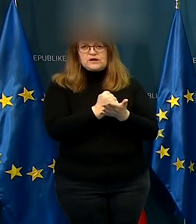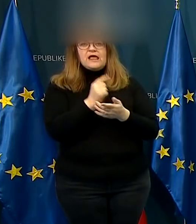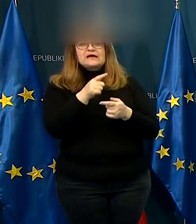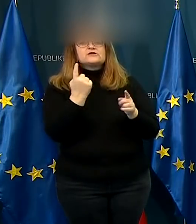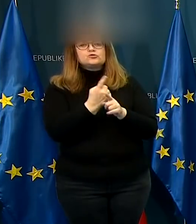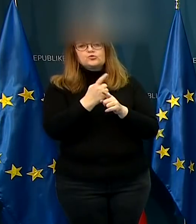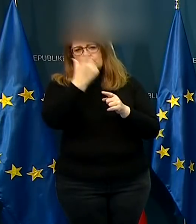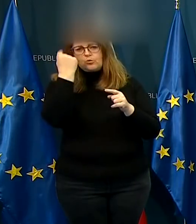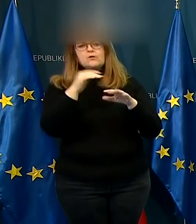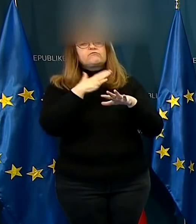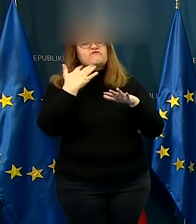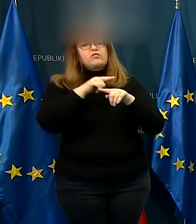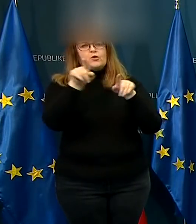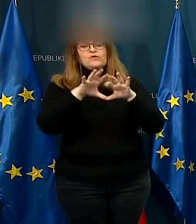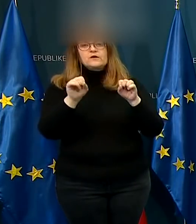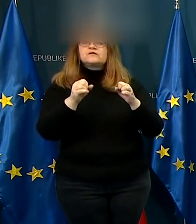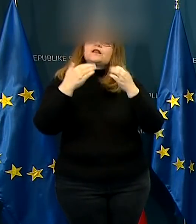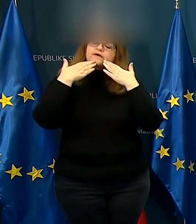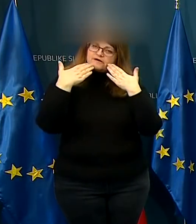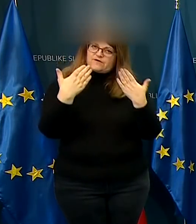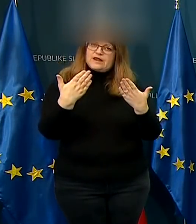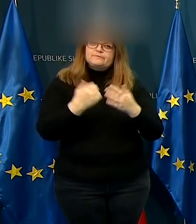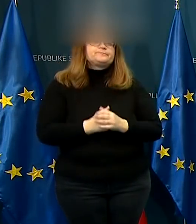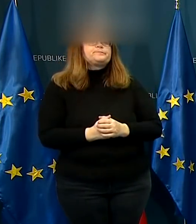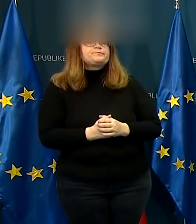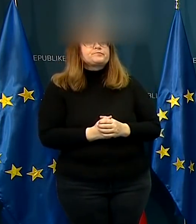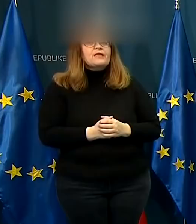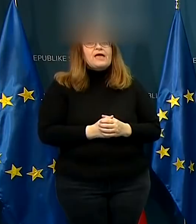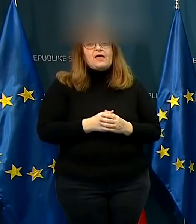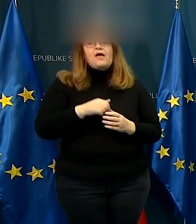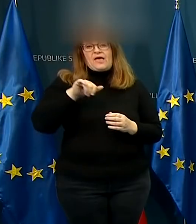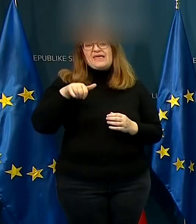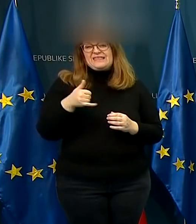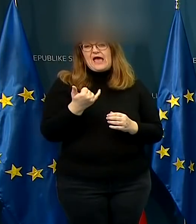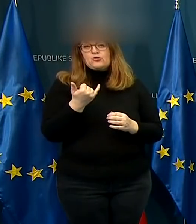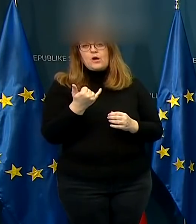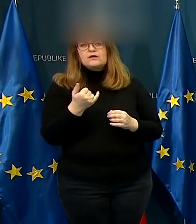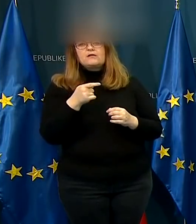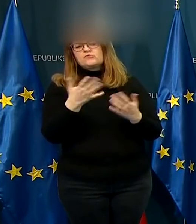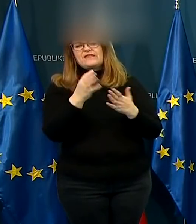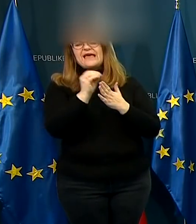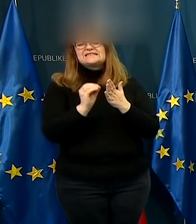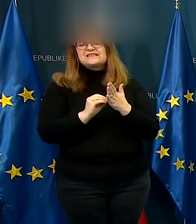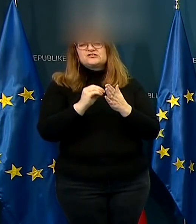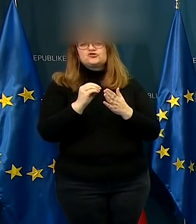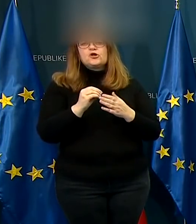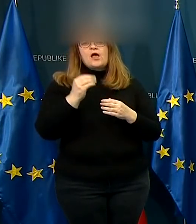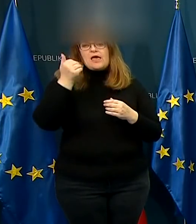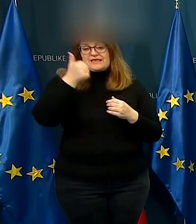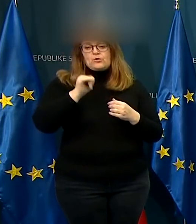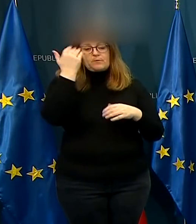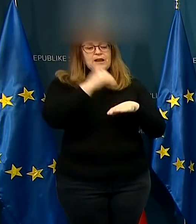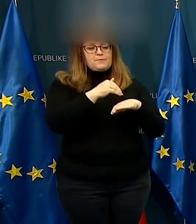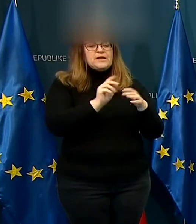tudi množično uporabili. Hvala za to. Januarja, naj povem nekaj statističnih podatkov, januarja je bilo